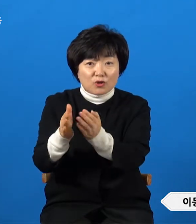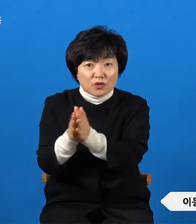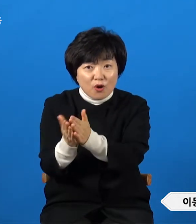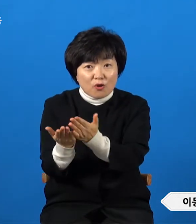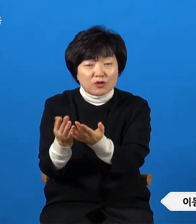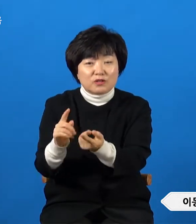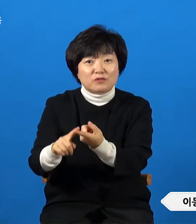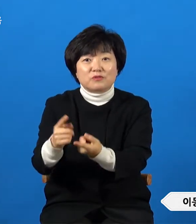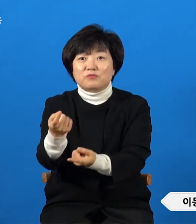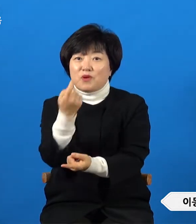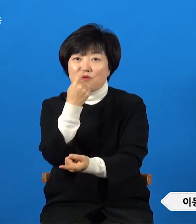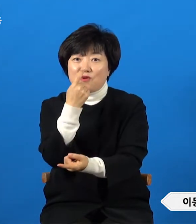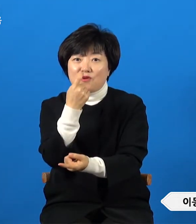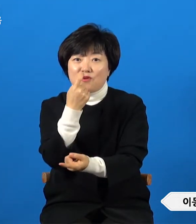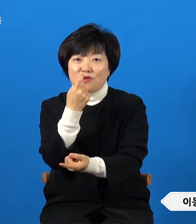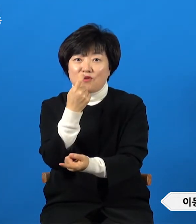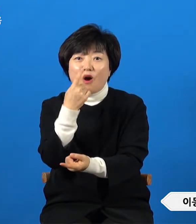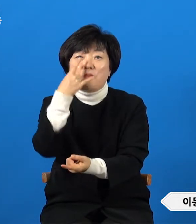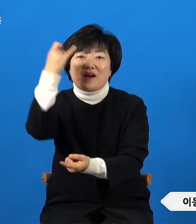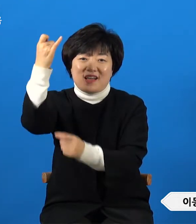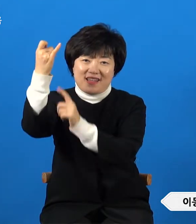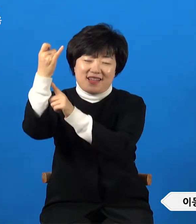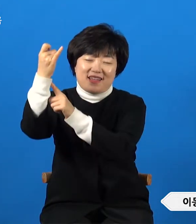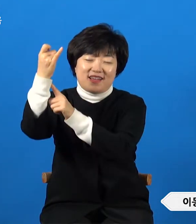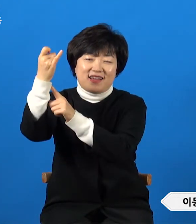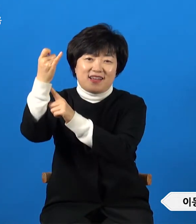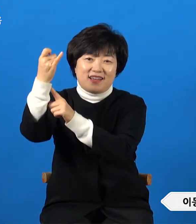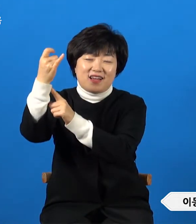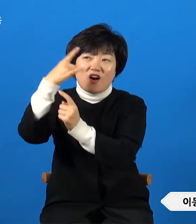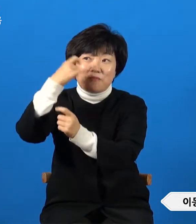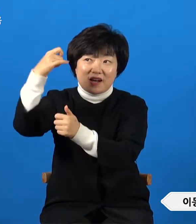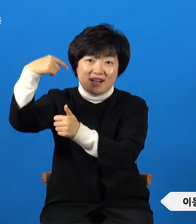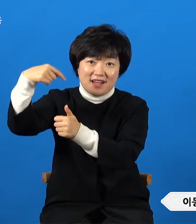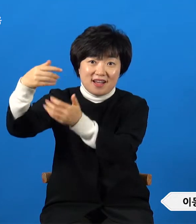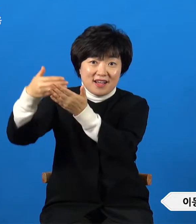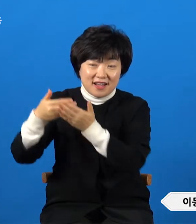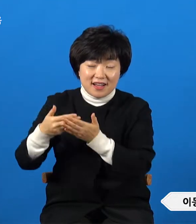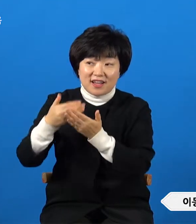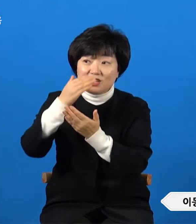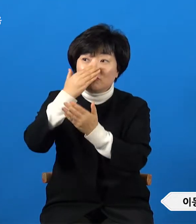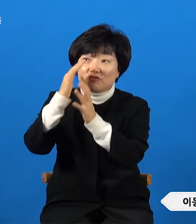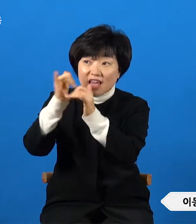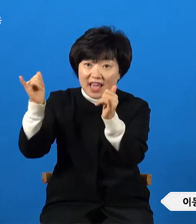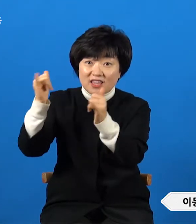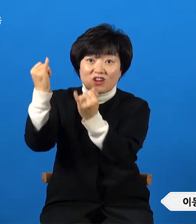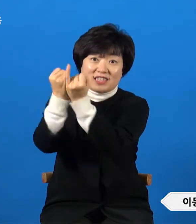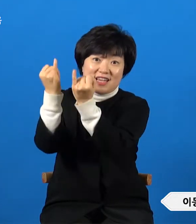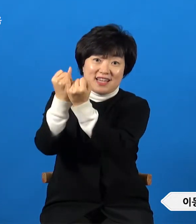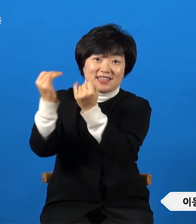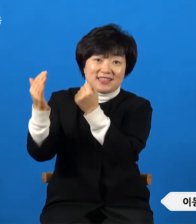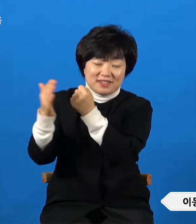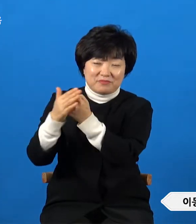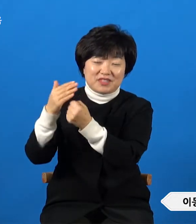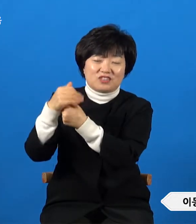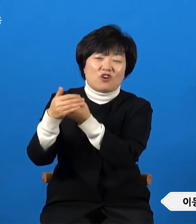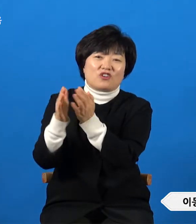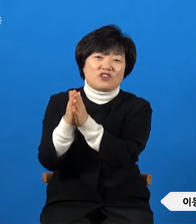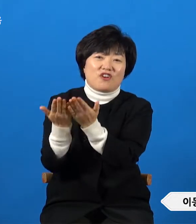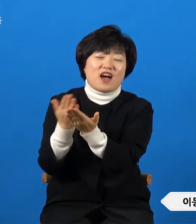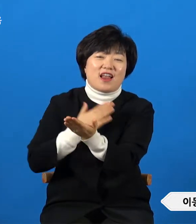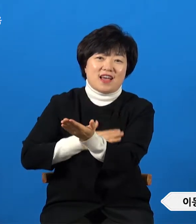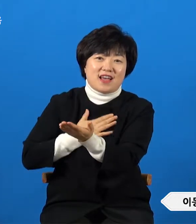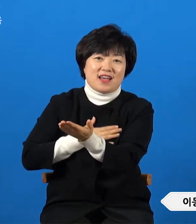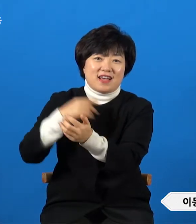있었던 것은 누구 때문에? 엄마 때문에. 어머니가 유대 여자였고 성경을 알았기 때문에. 그것이